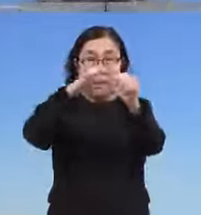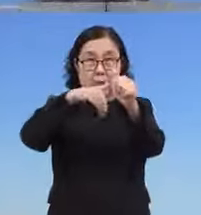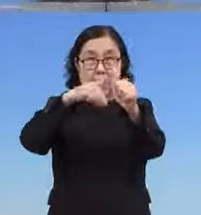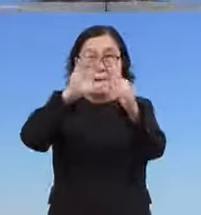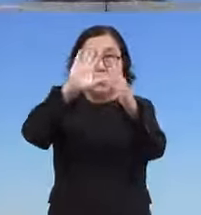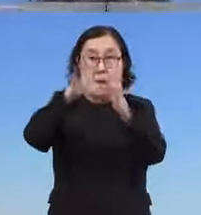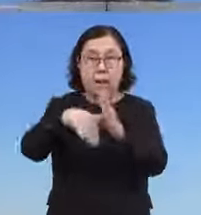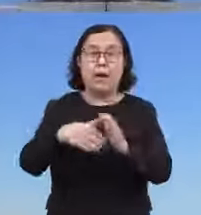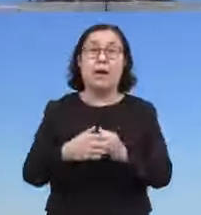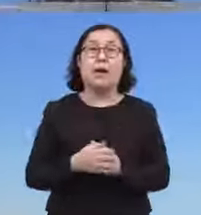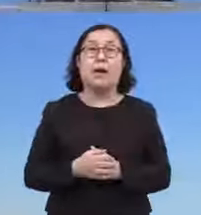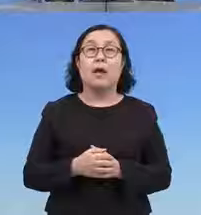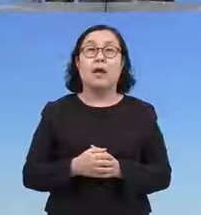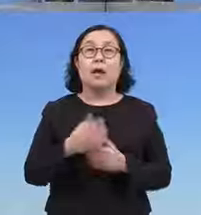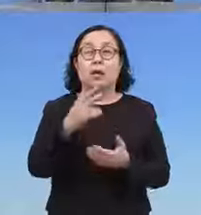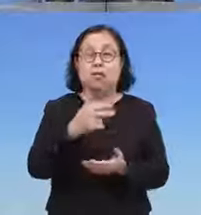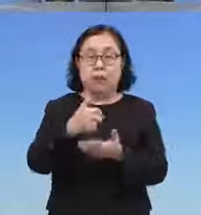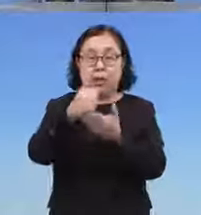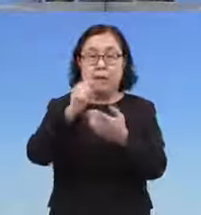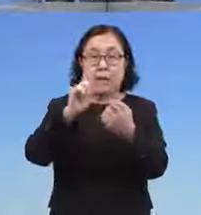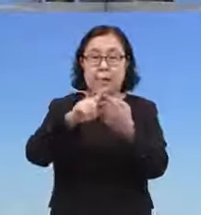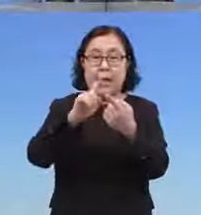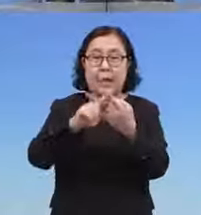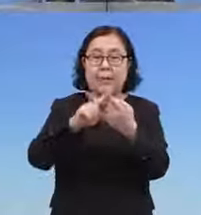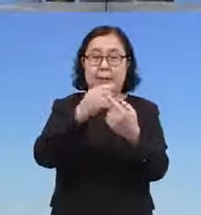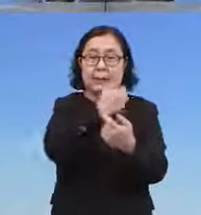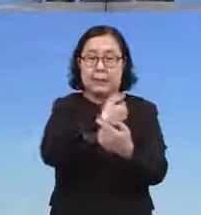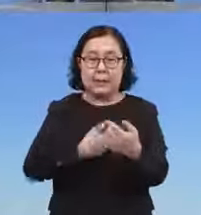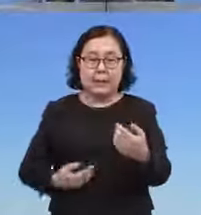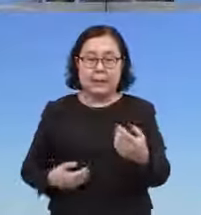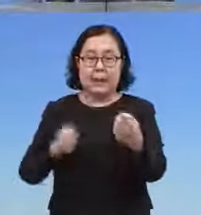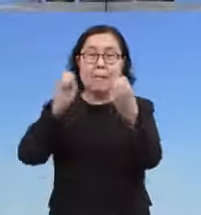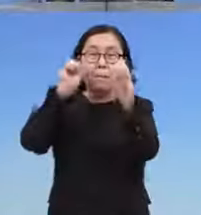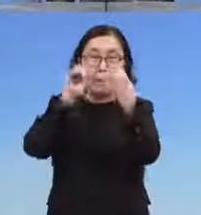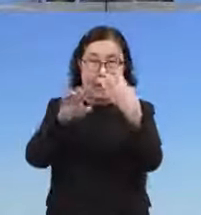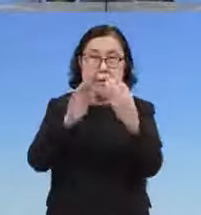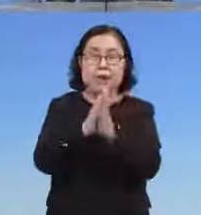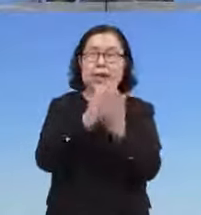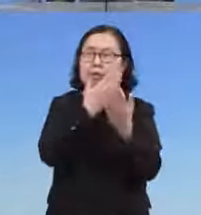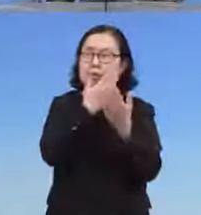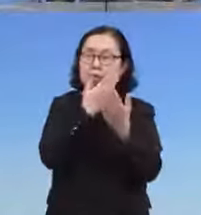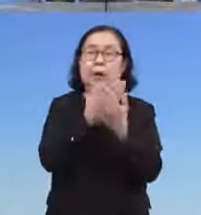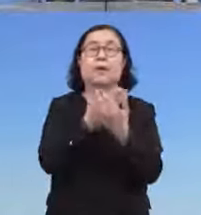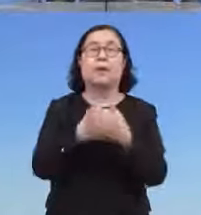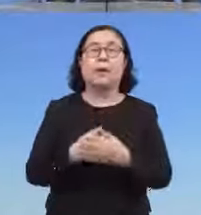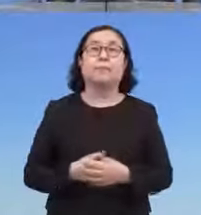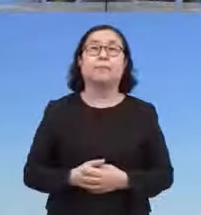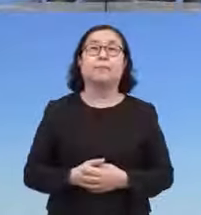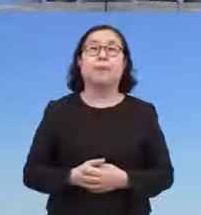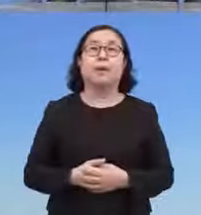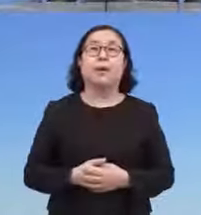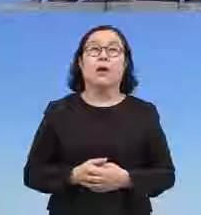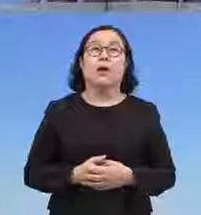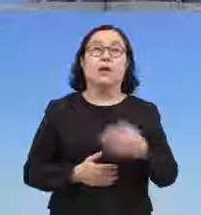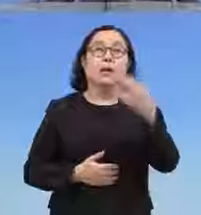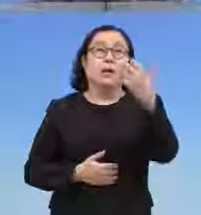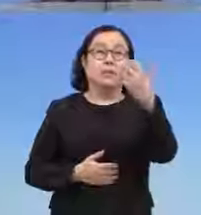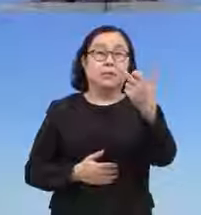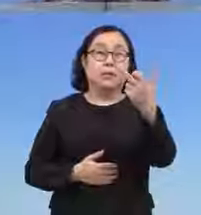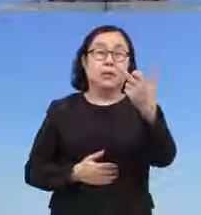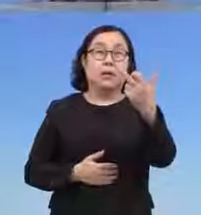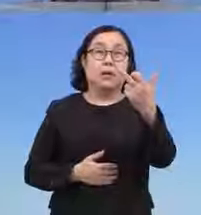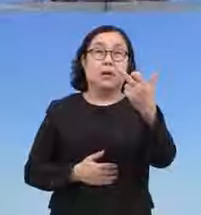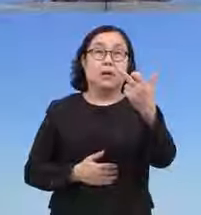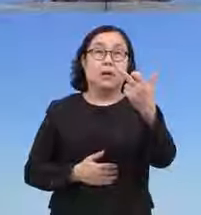계시는데, 그렇게 부르시는 주님에 대한 제자들의 반응, 이게 참 중요한 거 아닙니까?